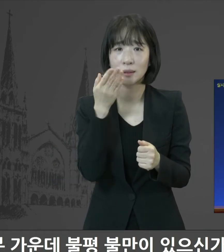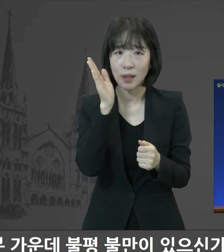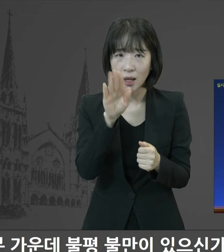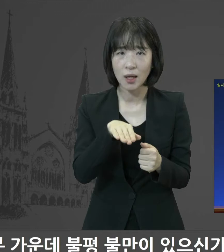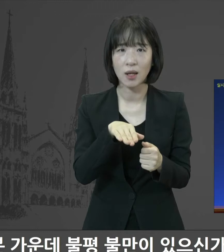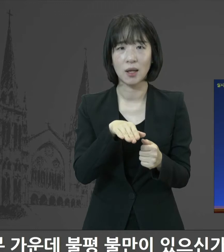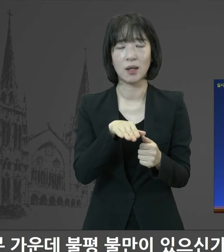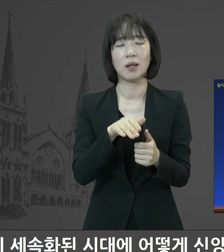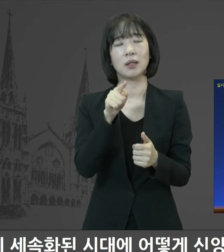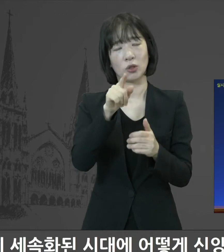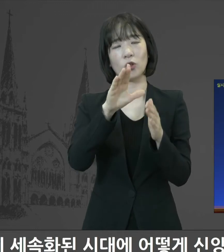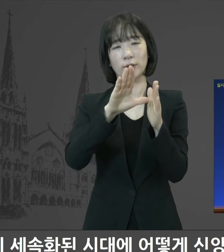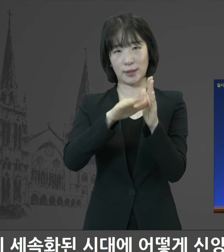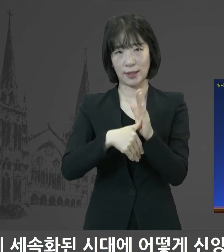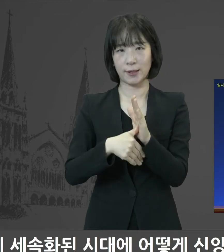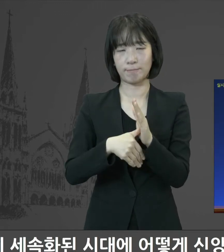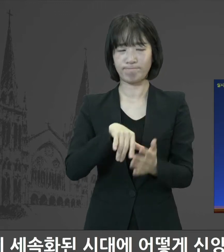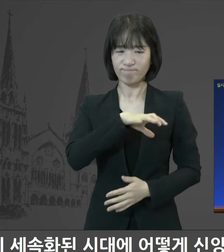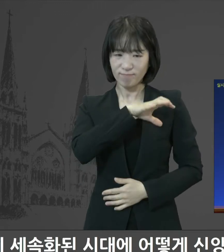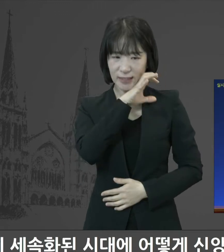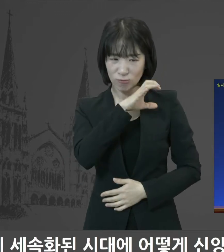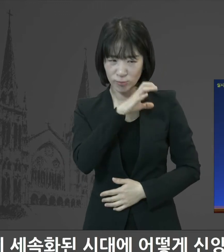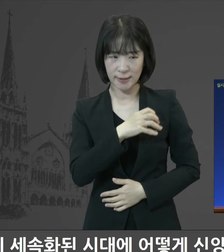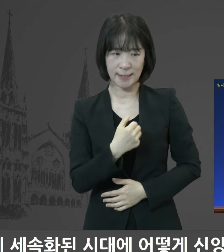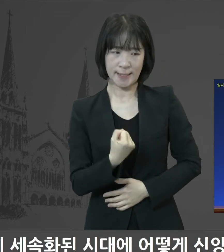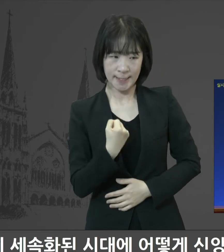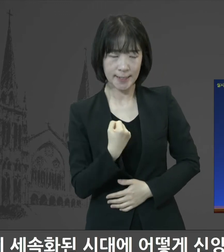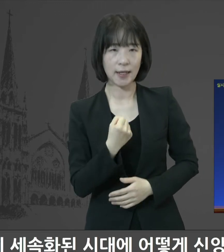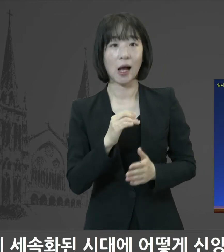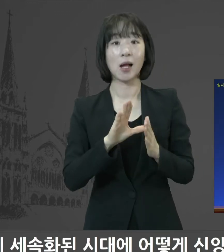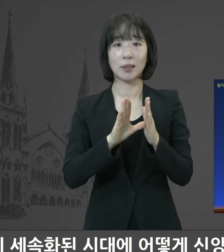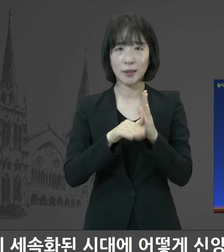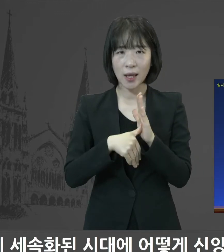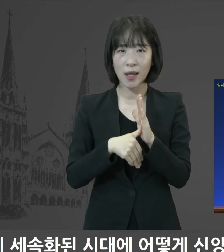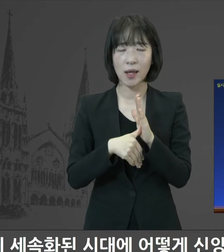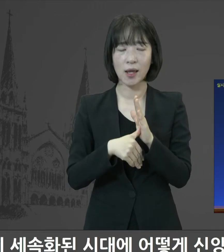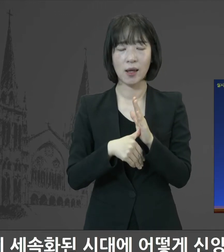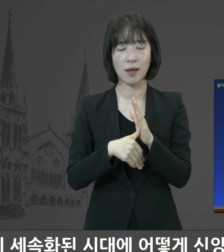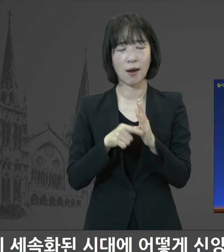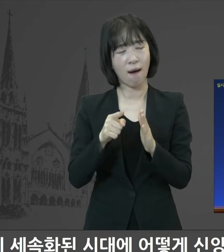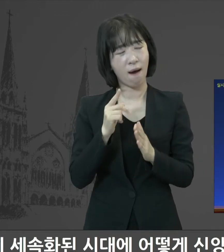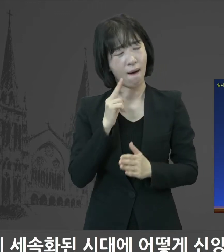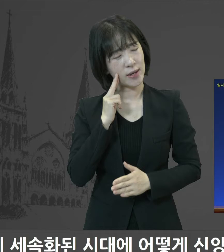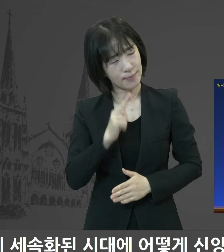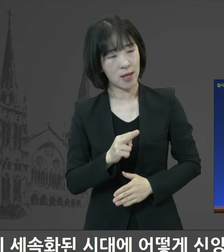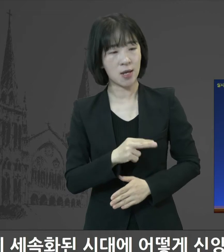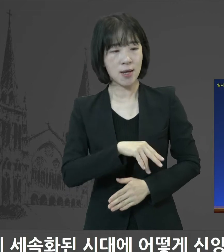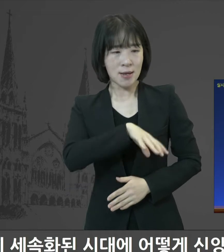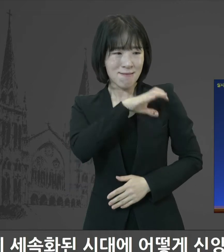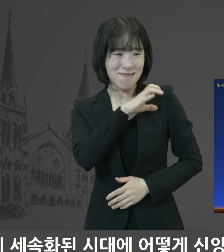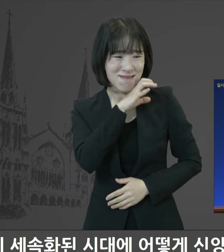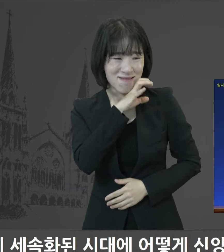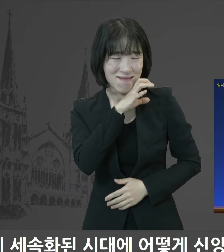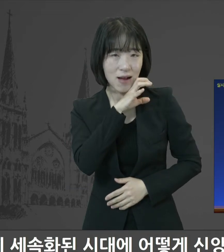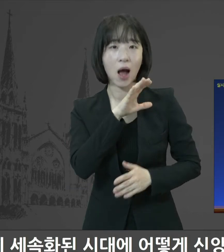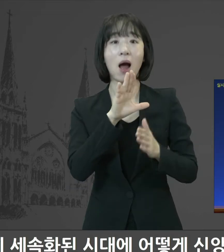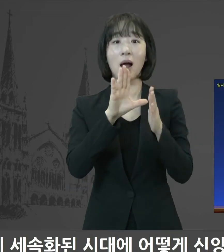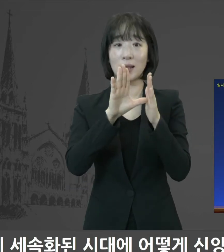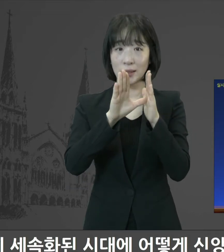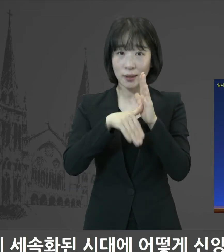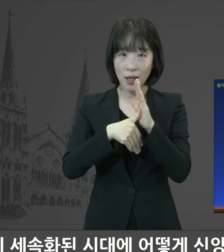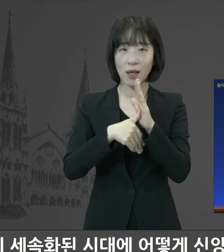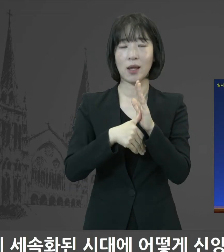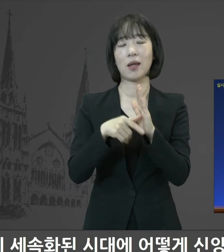때, 그 불평불만이 도를 지나쳤을 때, 이때 불평불만